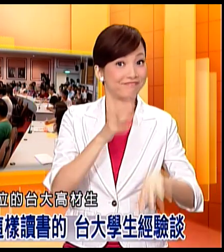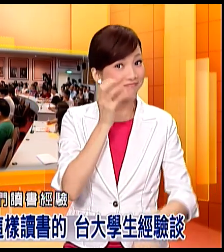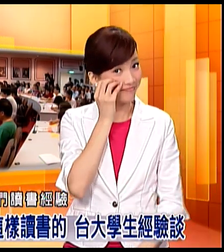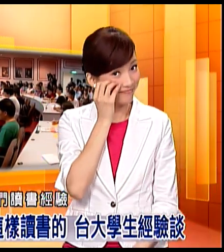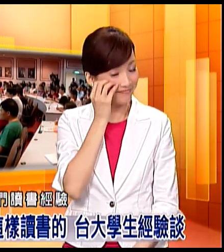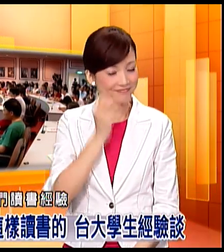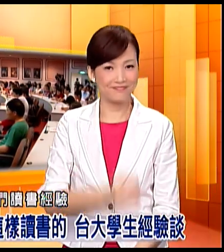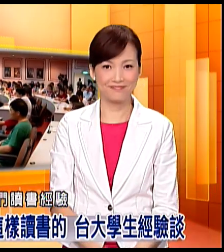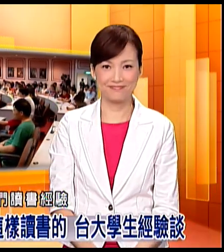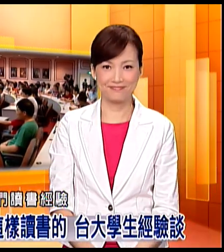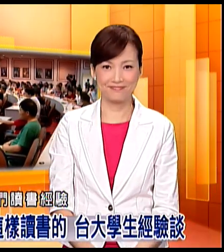享他们的读书经验。